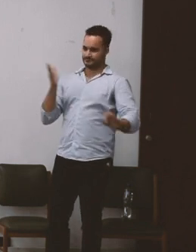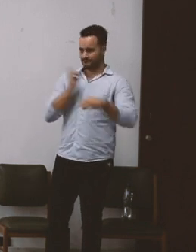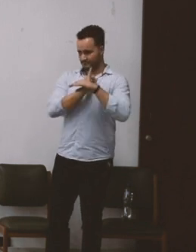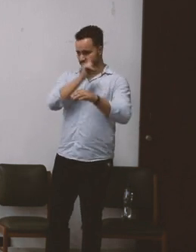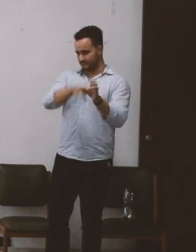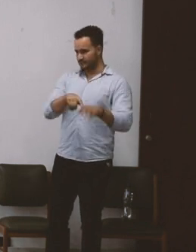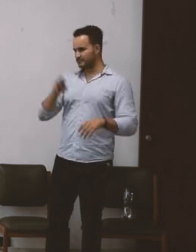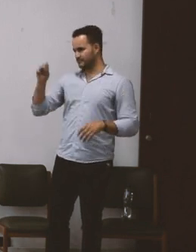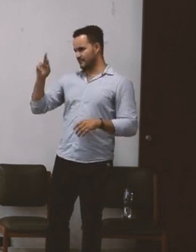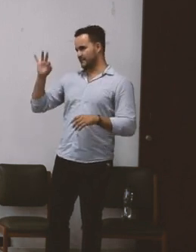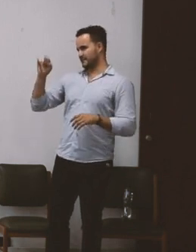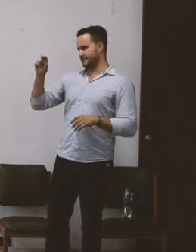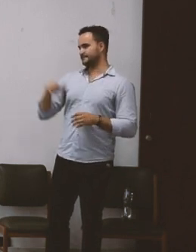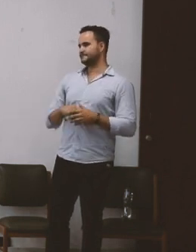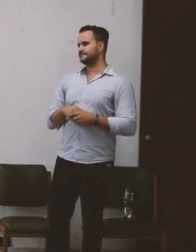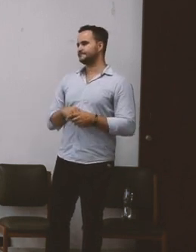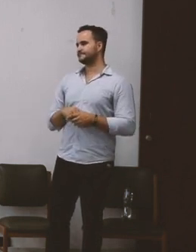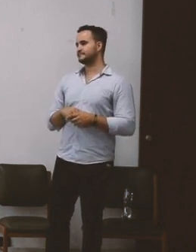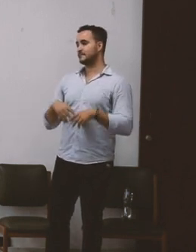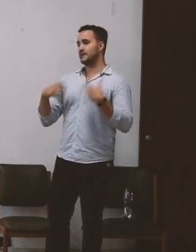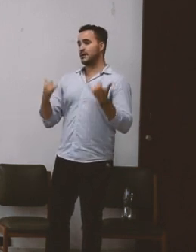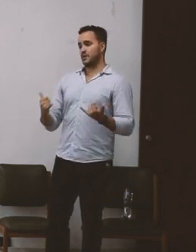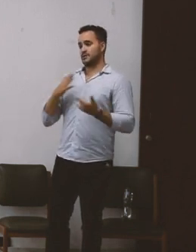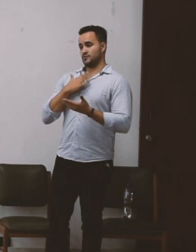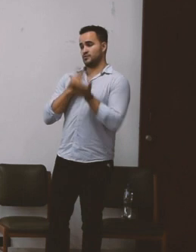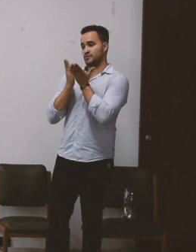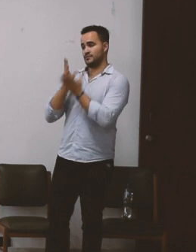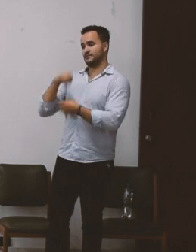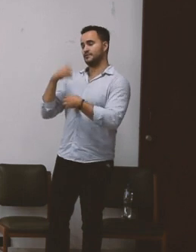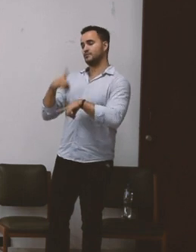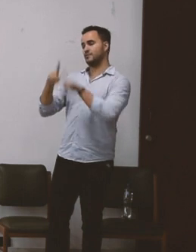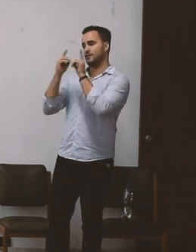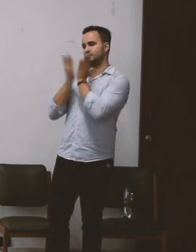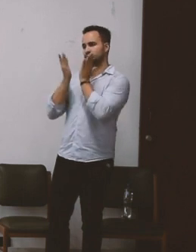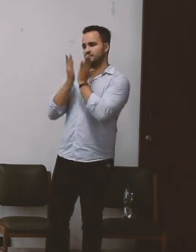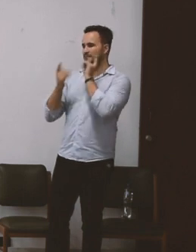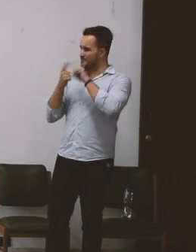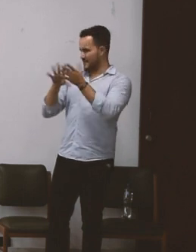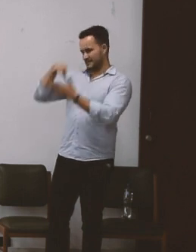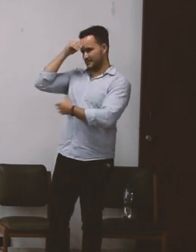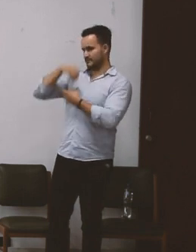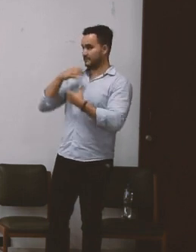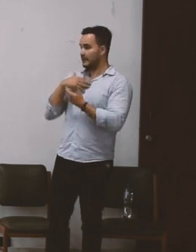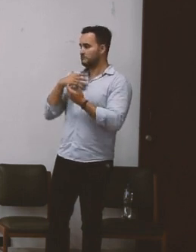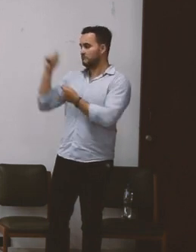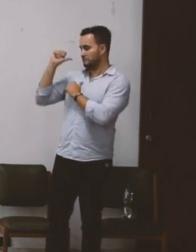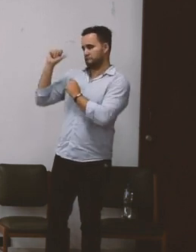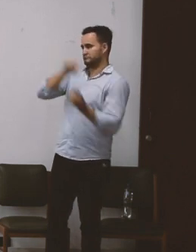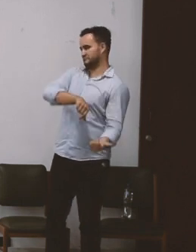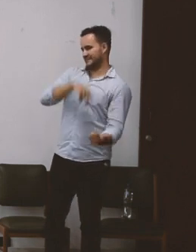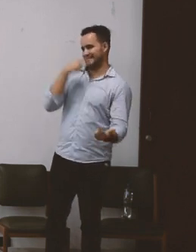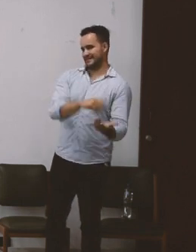pagarle a Martín, ¿no? En este momento estudio ese doctorado que sobre todo utilizo para costear la educación de mi hija, a pesar de que